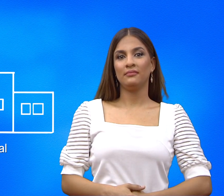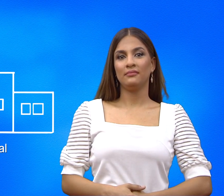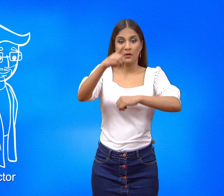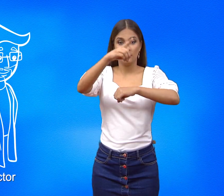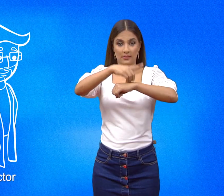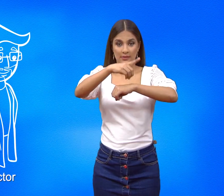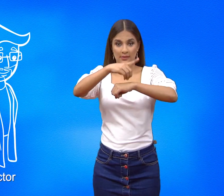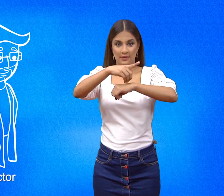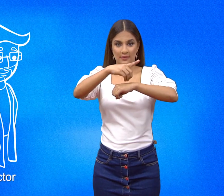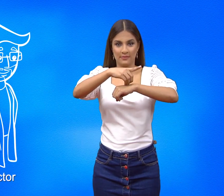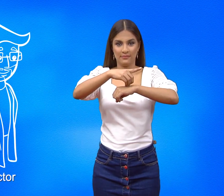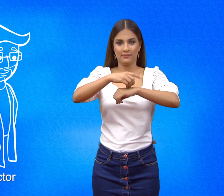doctor